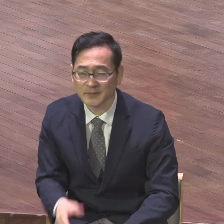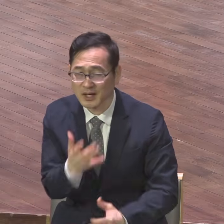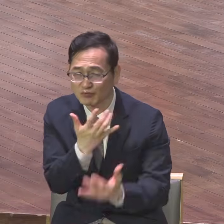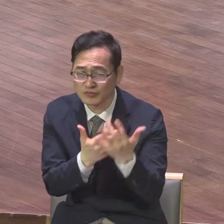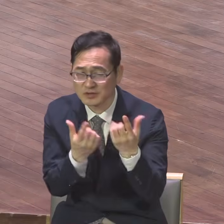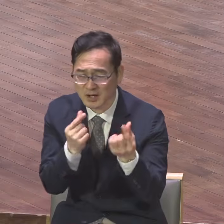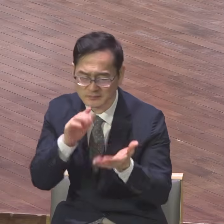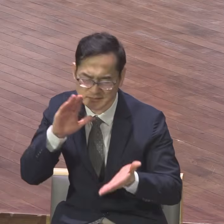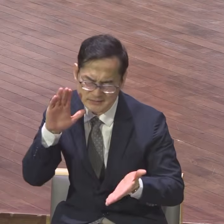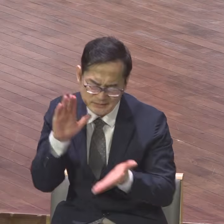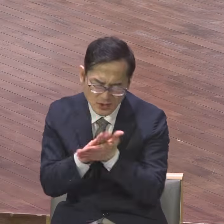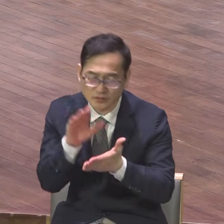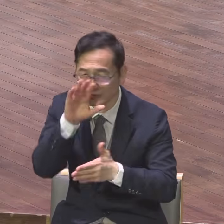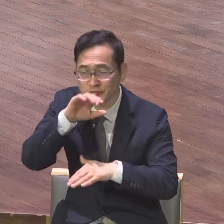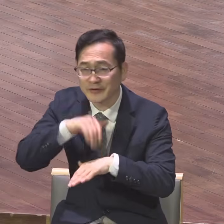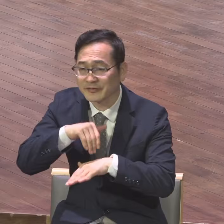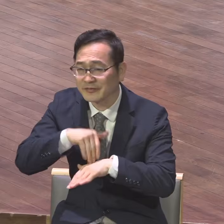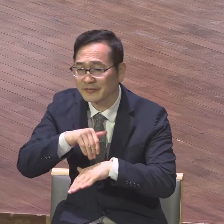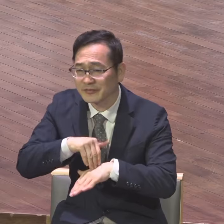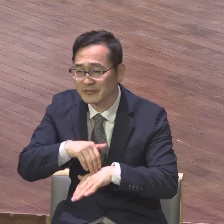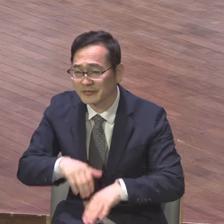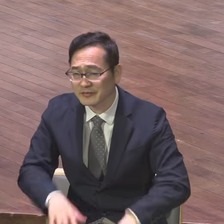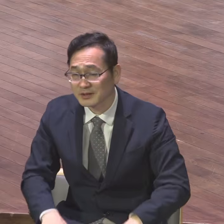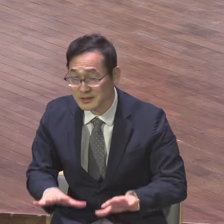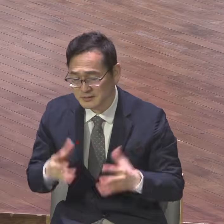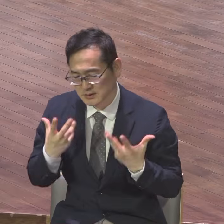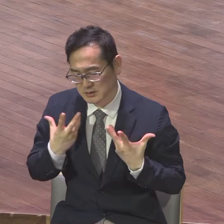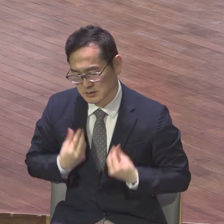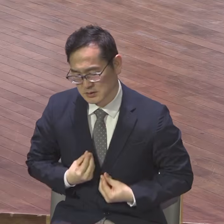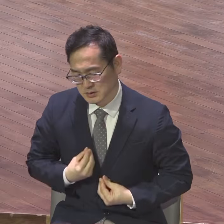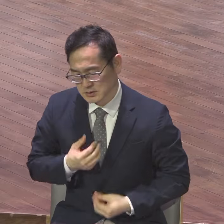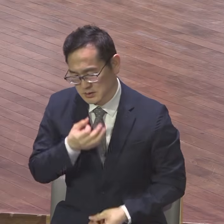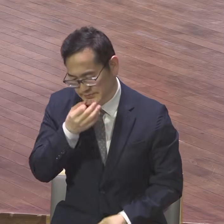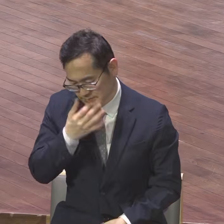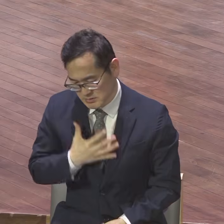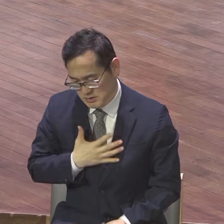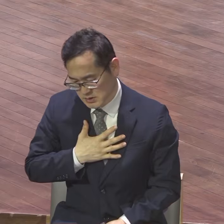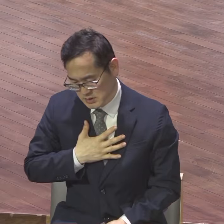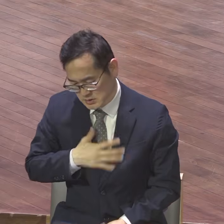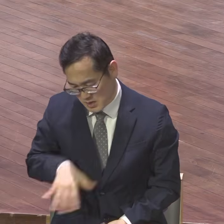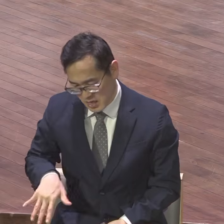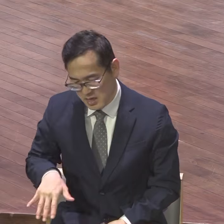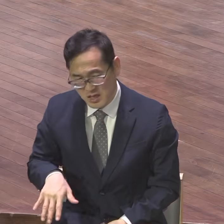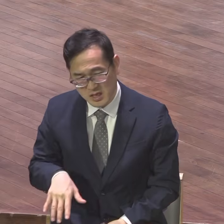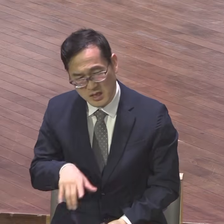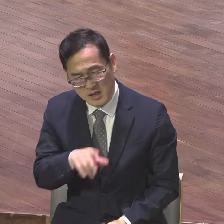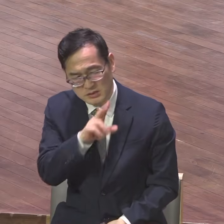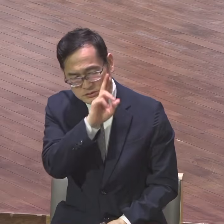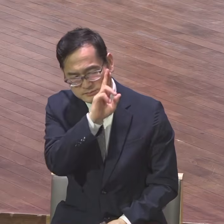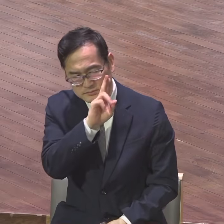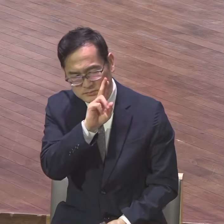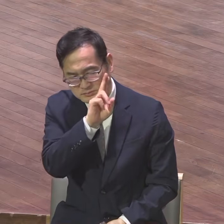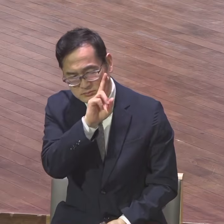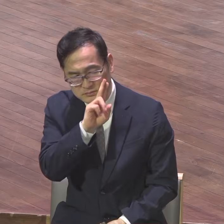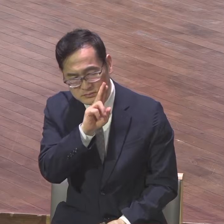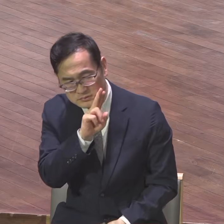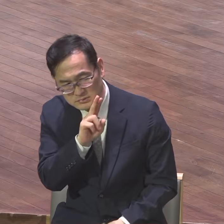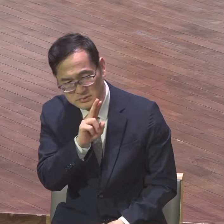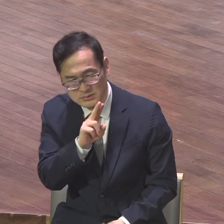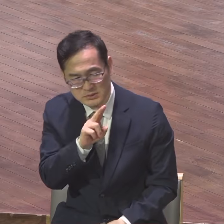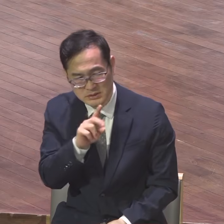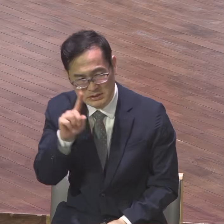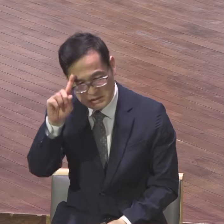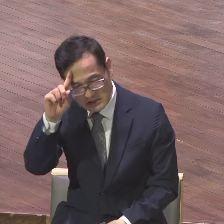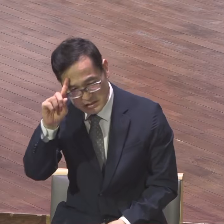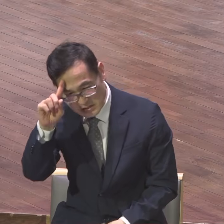있습니다. 자살하거나 낙심하거나 의심하거나 무너지지 말고 확실한